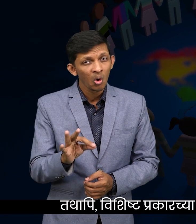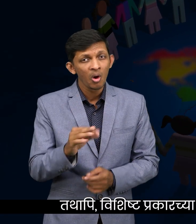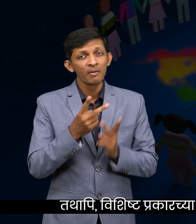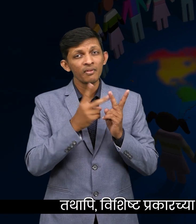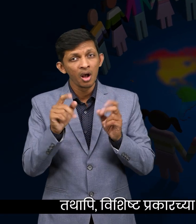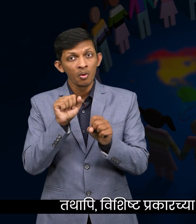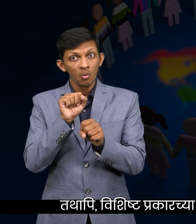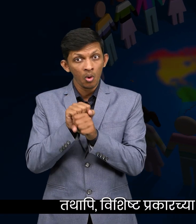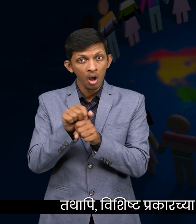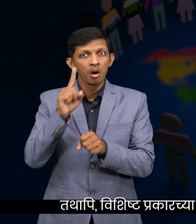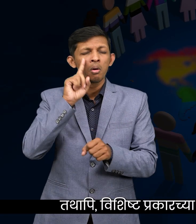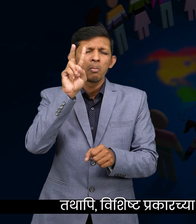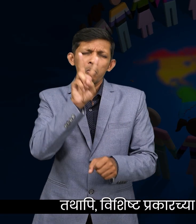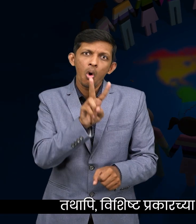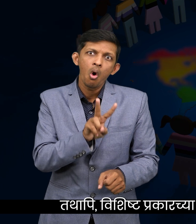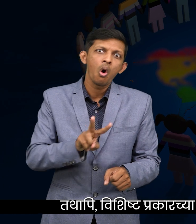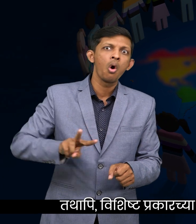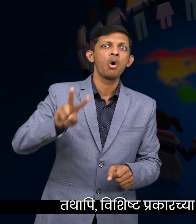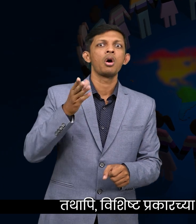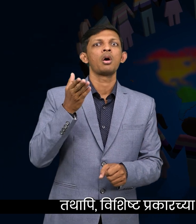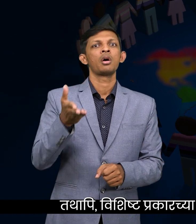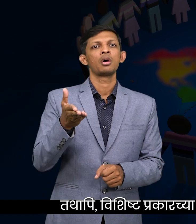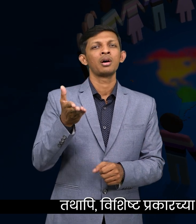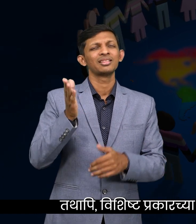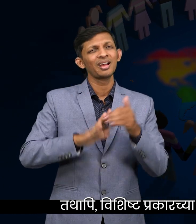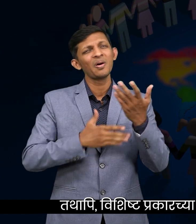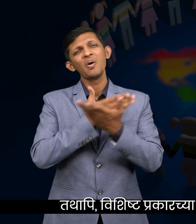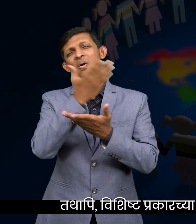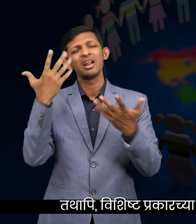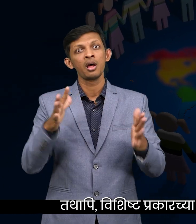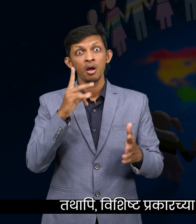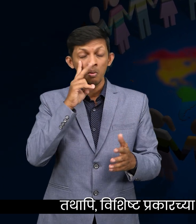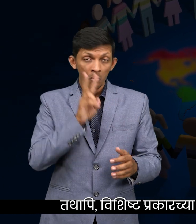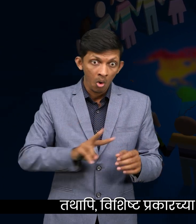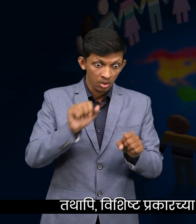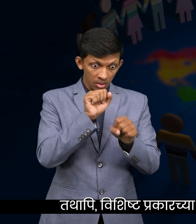तथापि विशिष्ट प्रकारच्या कामांना इतरांपेक्षा जास्त महत्त्व दिले जाते.